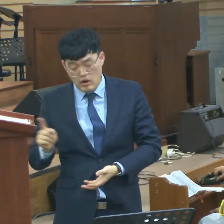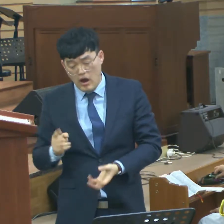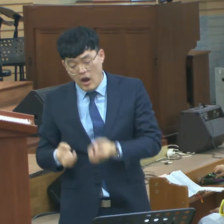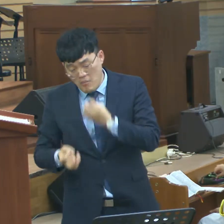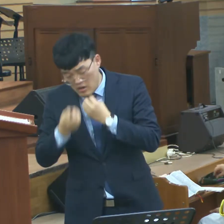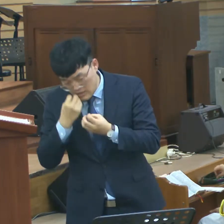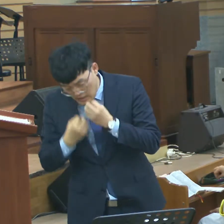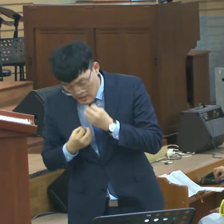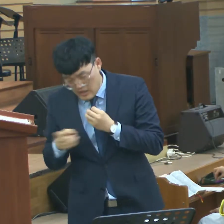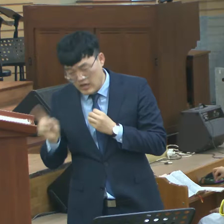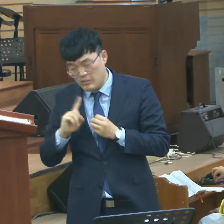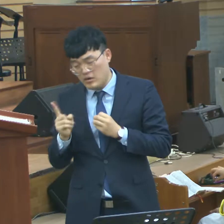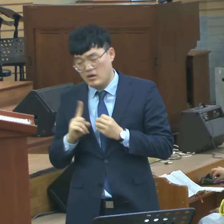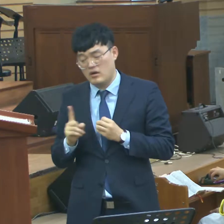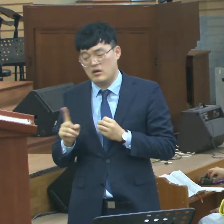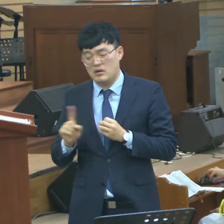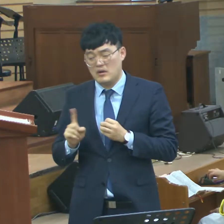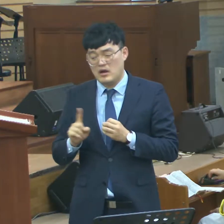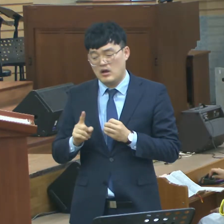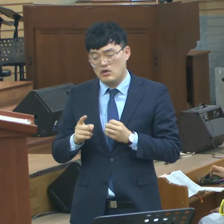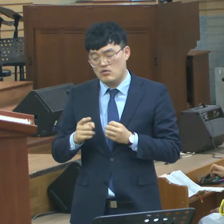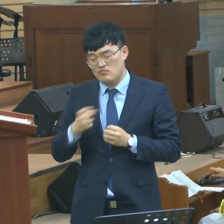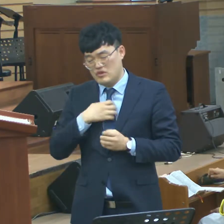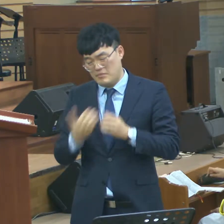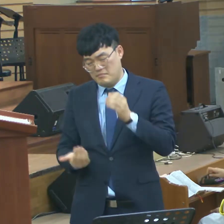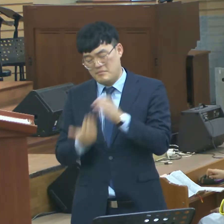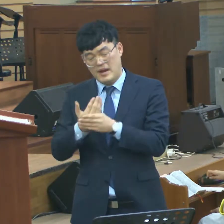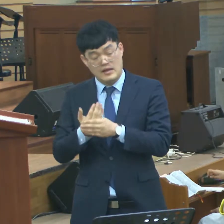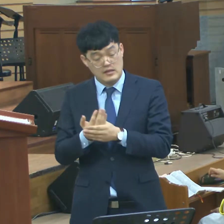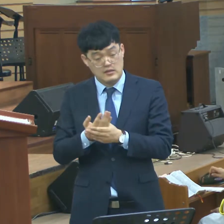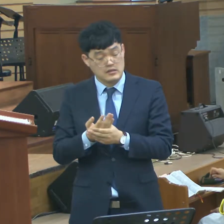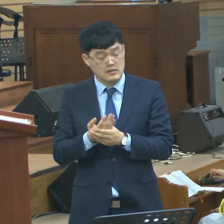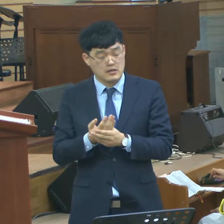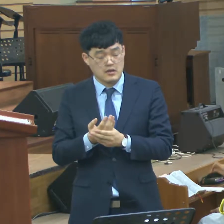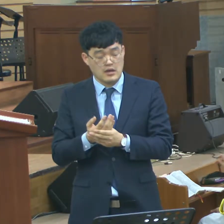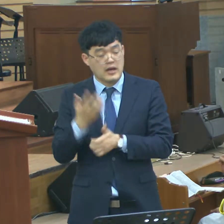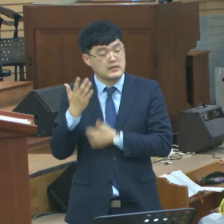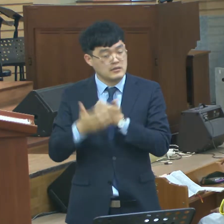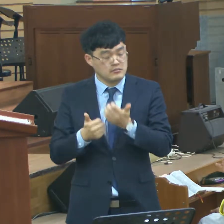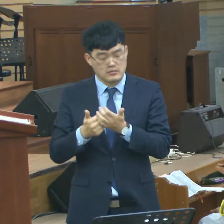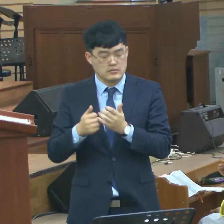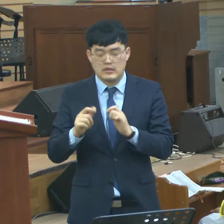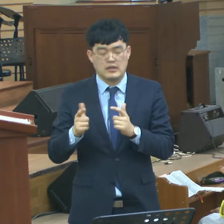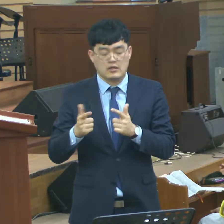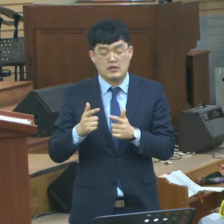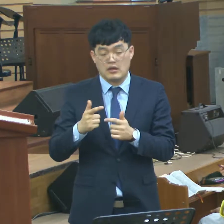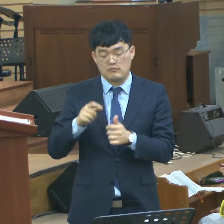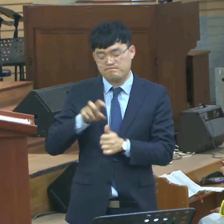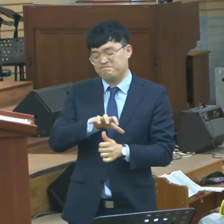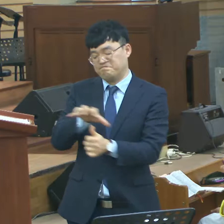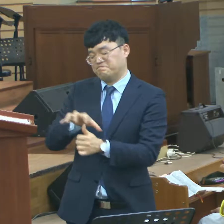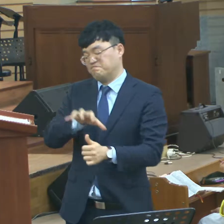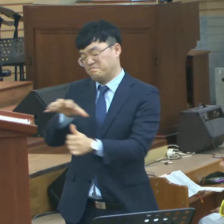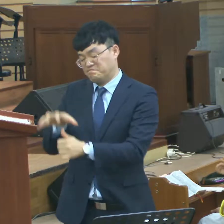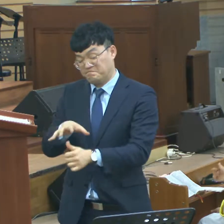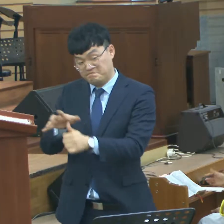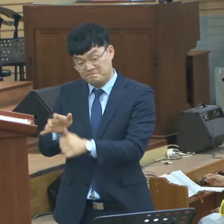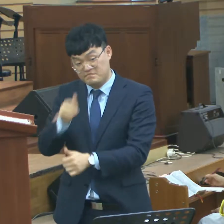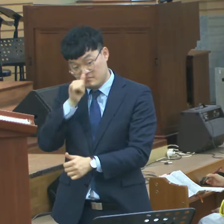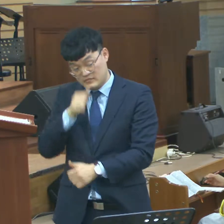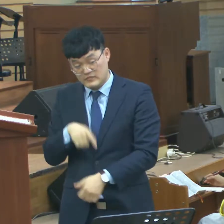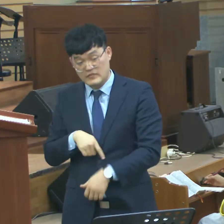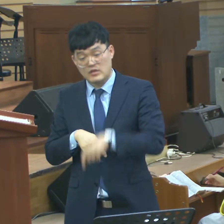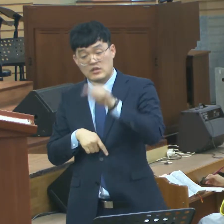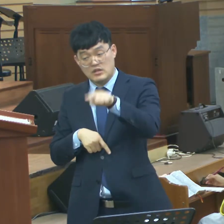겪었다. 그런 지경까지 하나님은 밀어내지 않으시죠. 사르밧 과부의 집에서 아이가 죽어서 아이 어머니로부터 당장 이